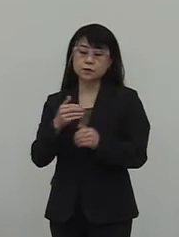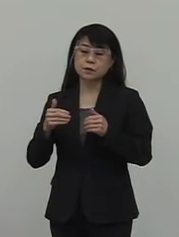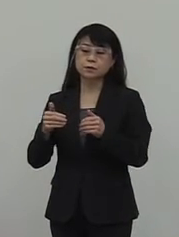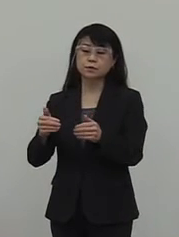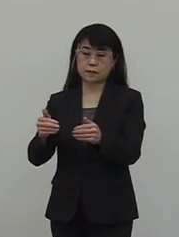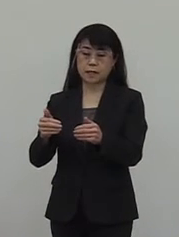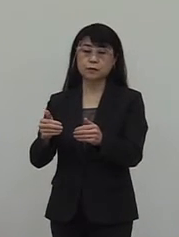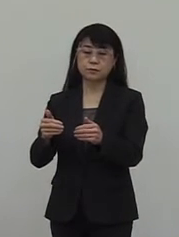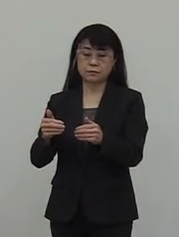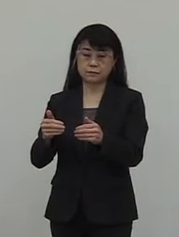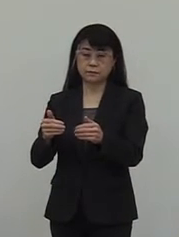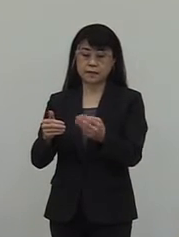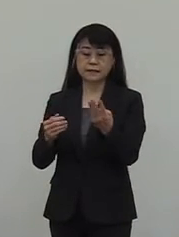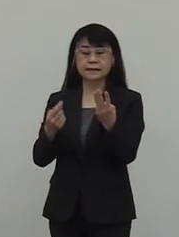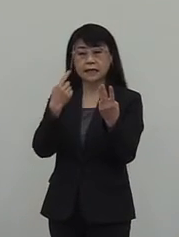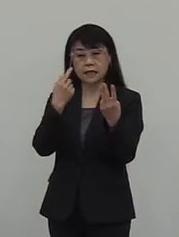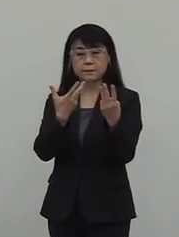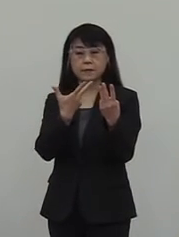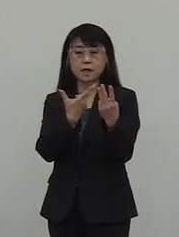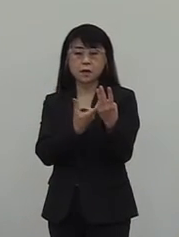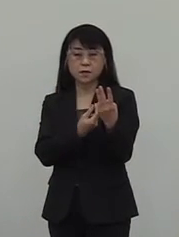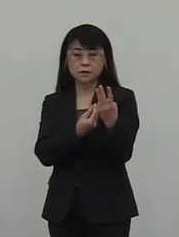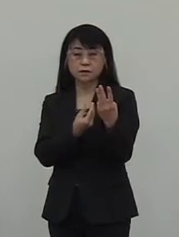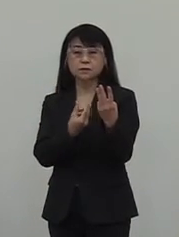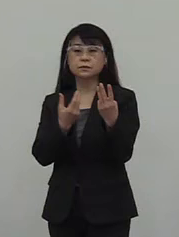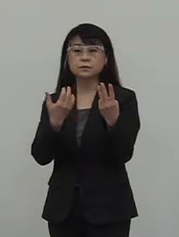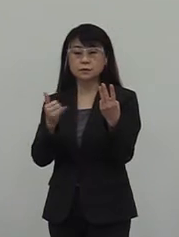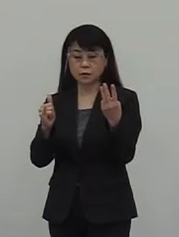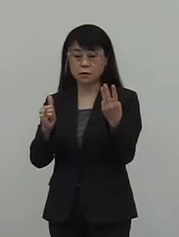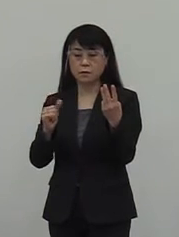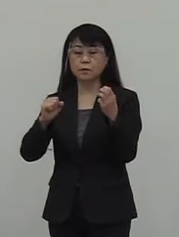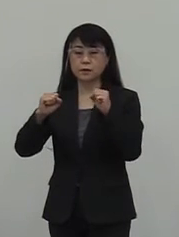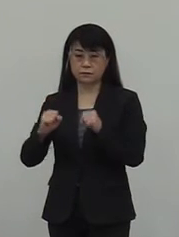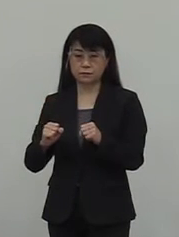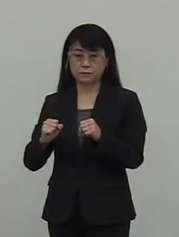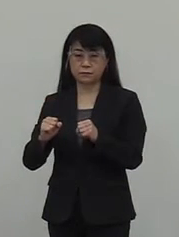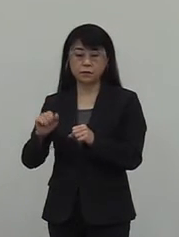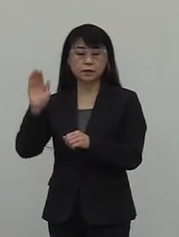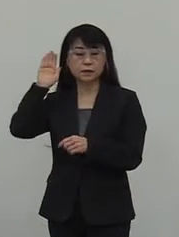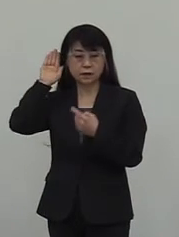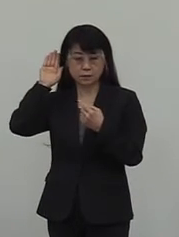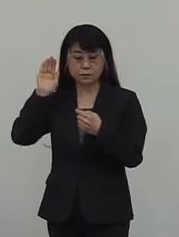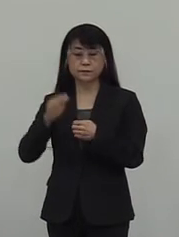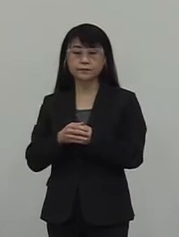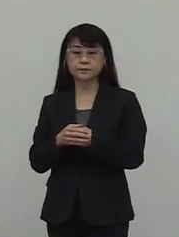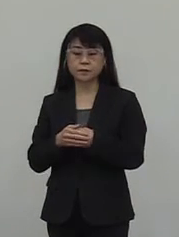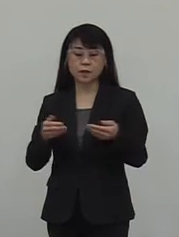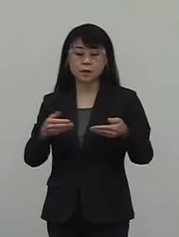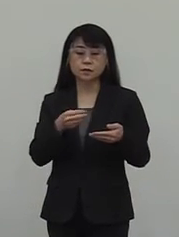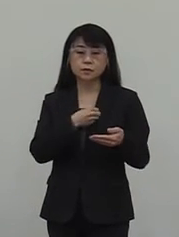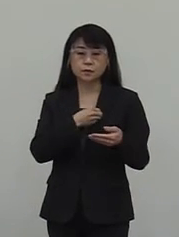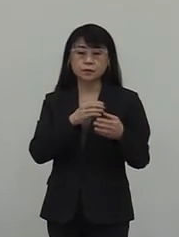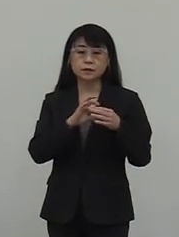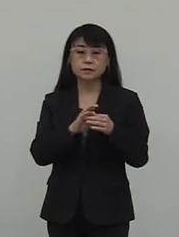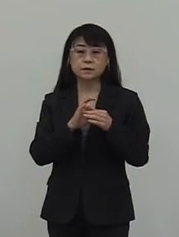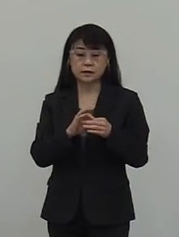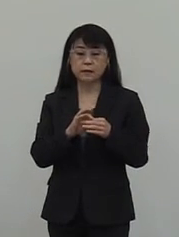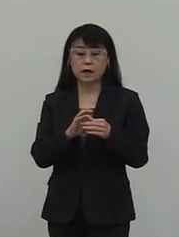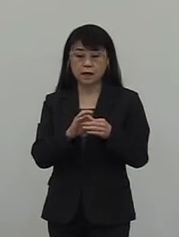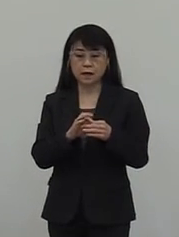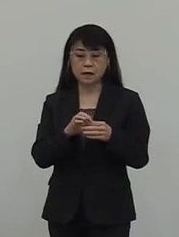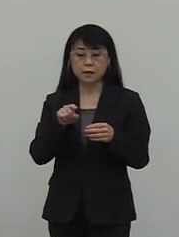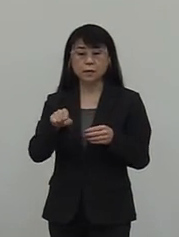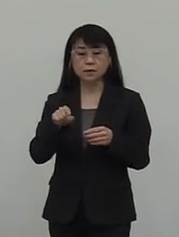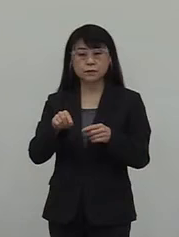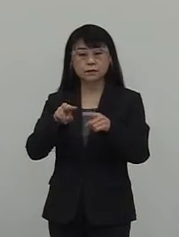ておられます。3回接種を打たれた方もおられると聞いておりますが、職員の方につきましてもこういった施設な